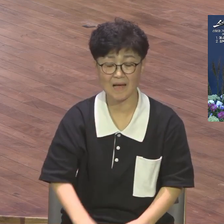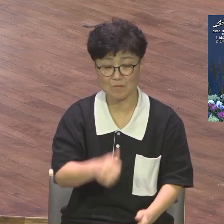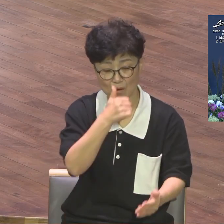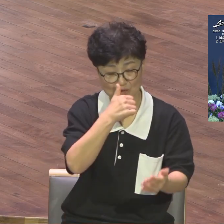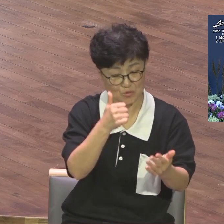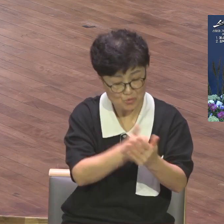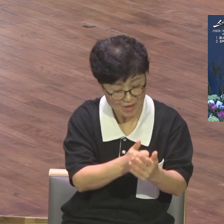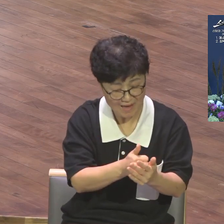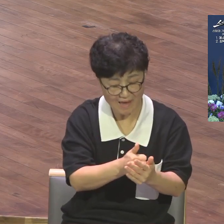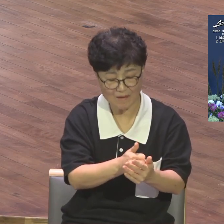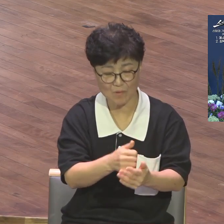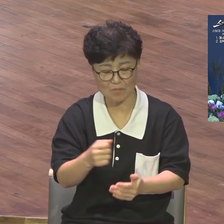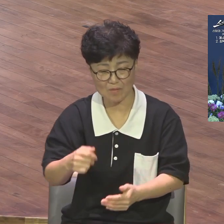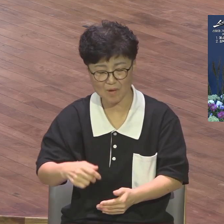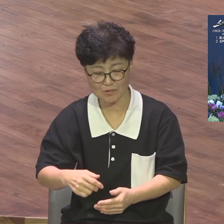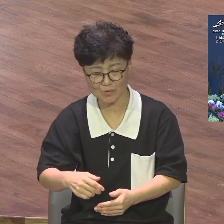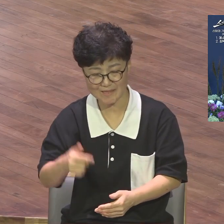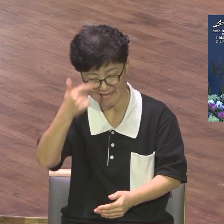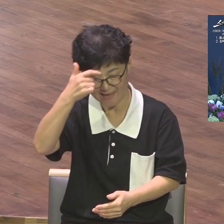사극이든